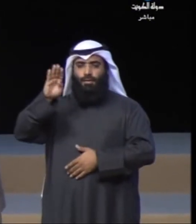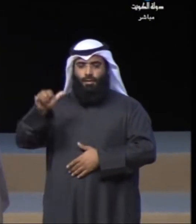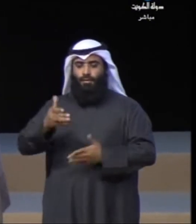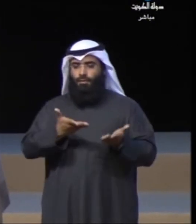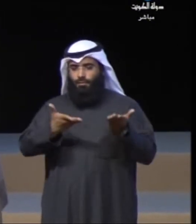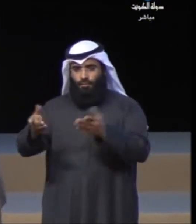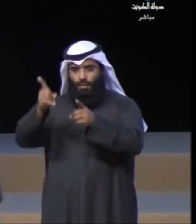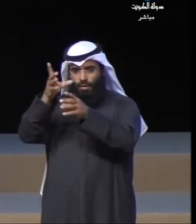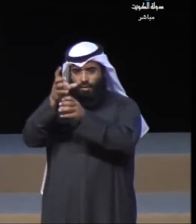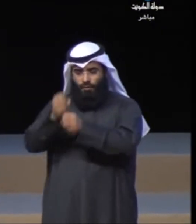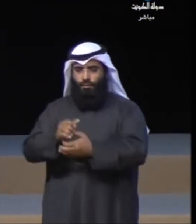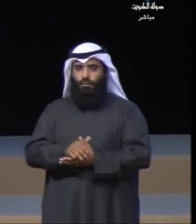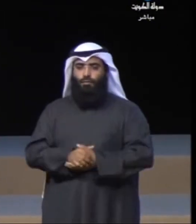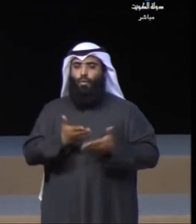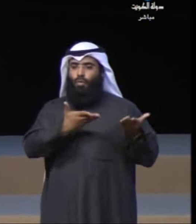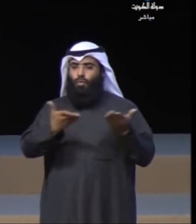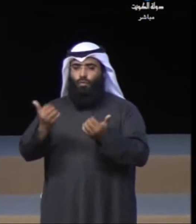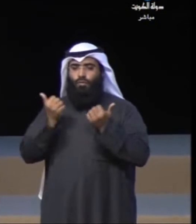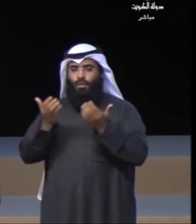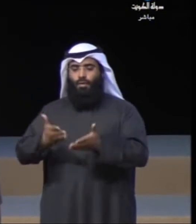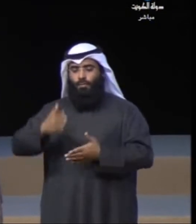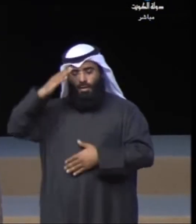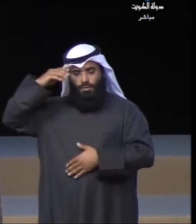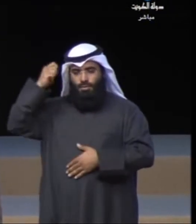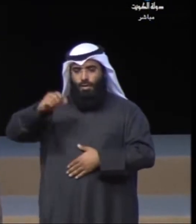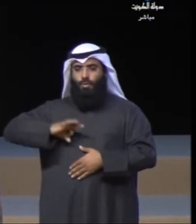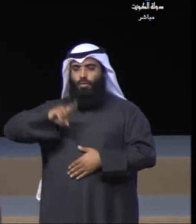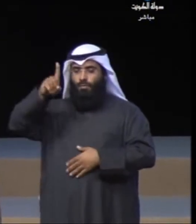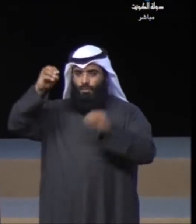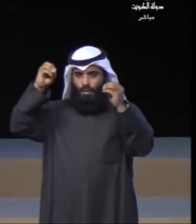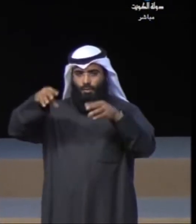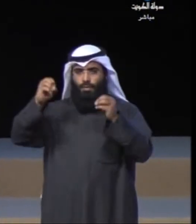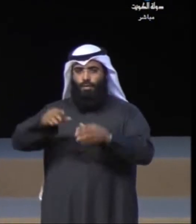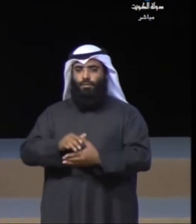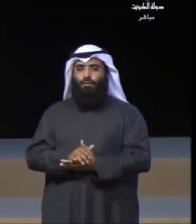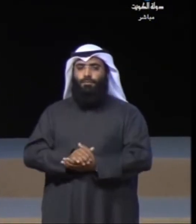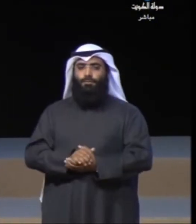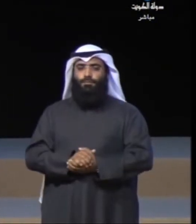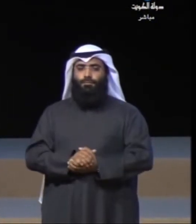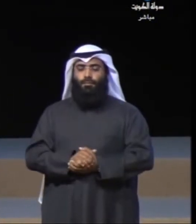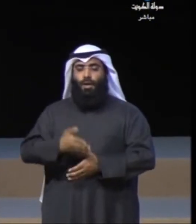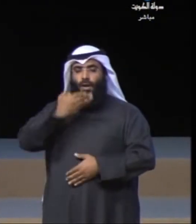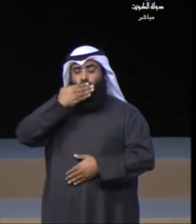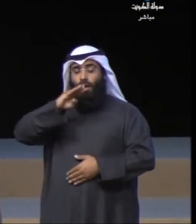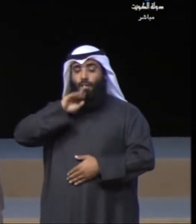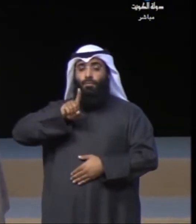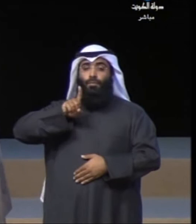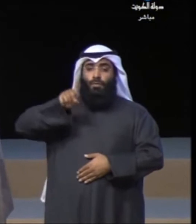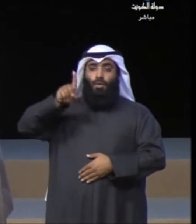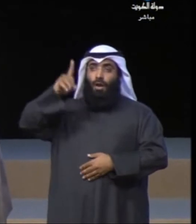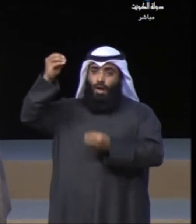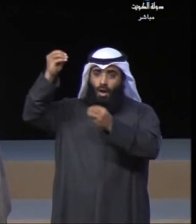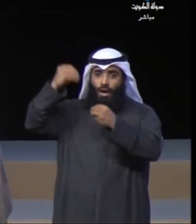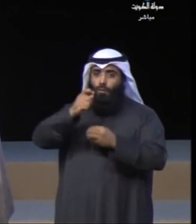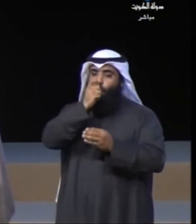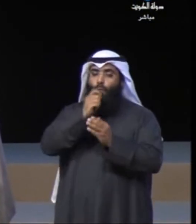الوزراء المحترمين، الضيوف الكرام، السلام عليكم ورحمة الله وبركاته. الحمد لله الذي أنزل على عبده